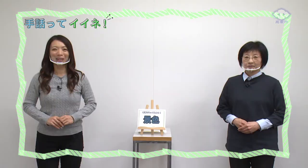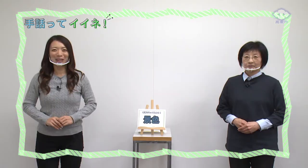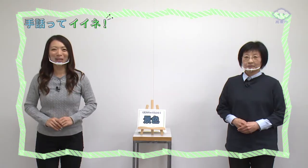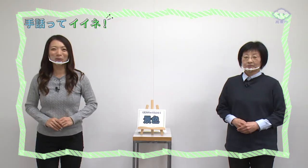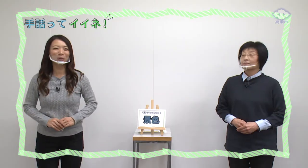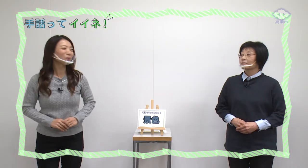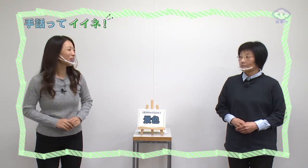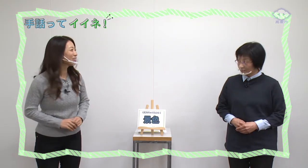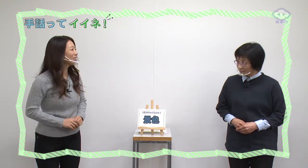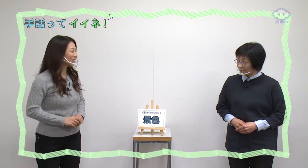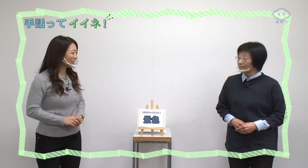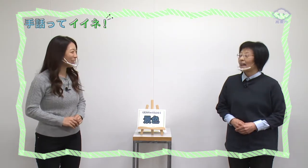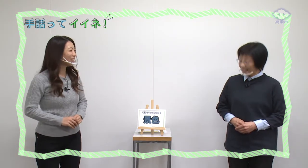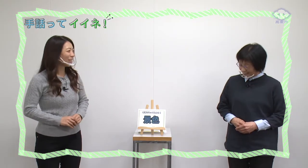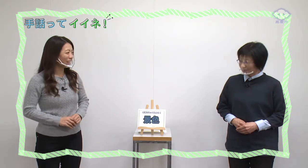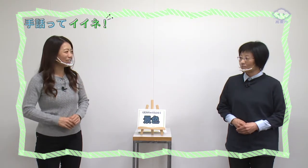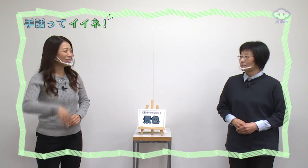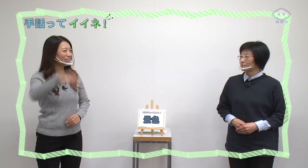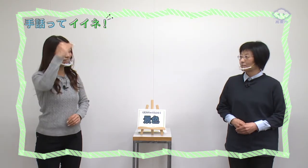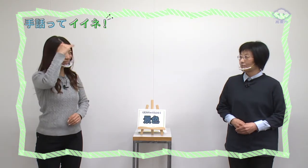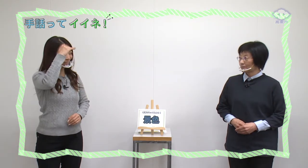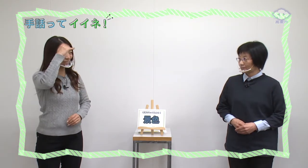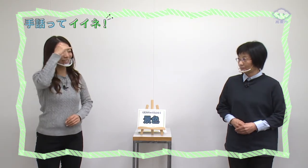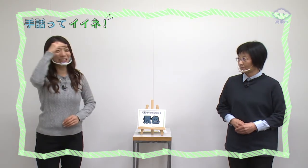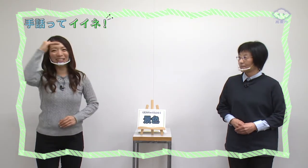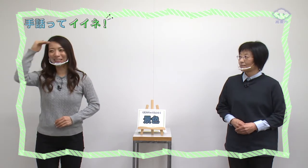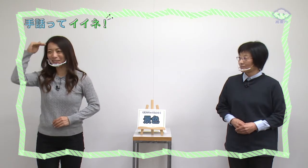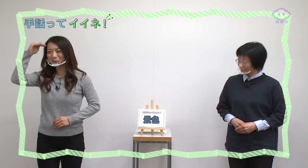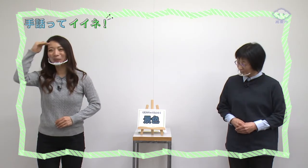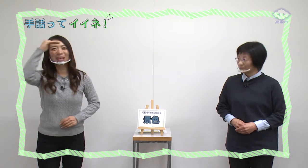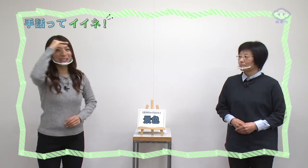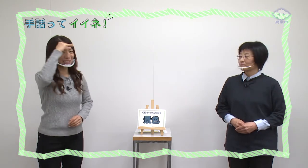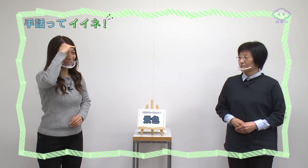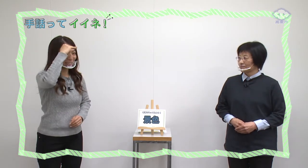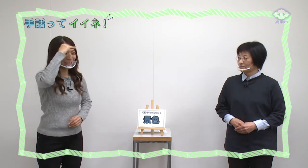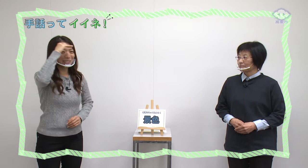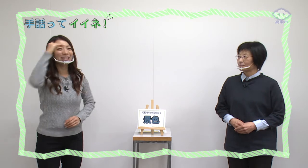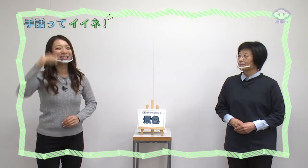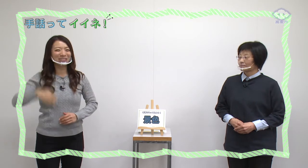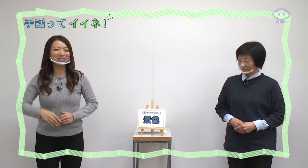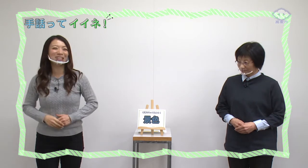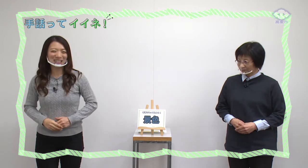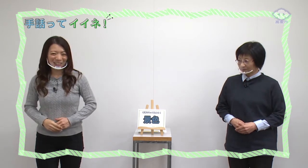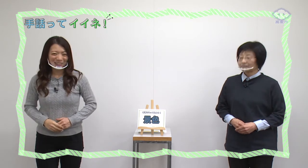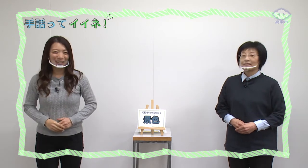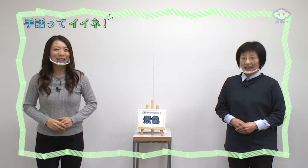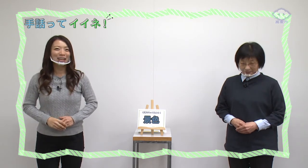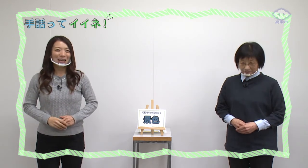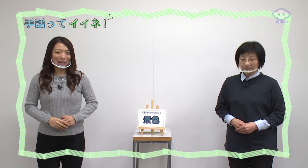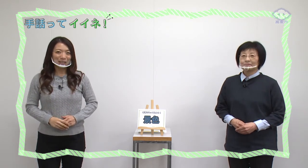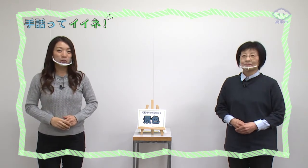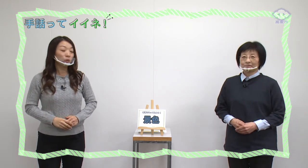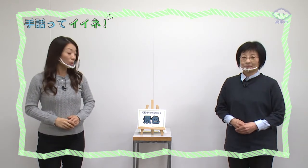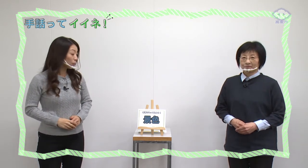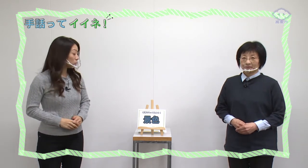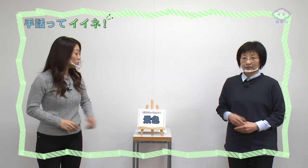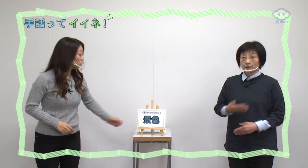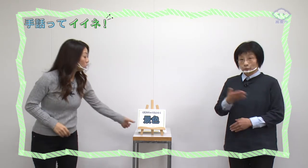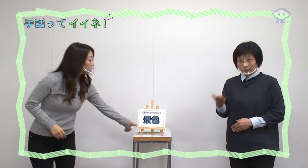はい、これ覚えやすいですね。はい、はい、ジェスチャーのような感じです。景色ということでした。はい、はい、それでは続いてなんです